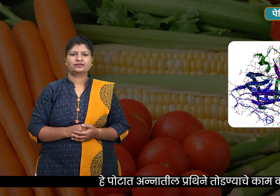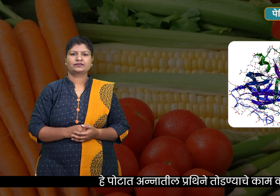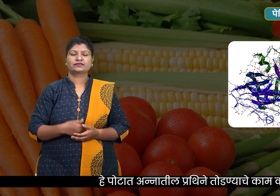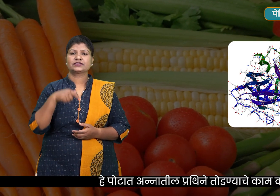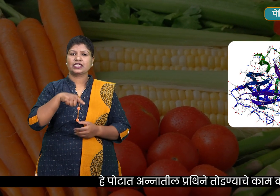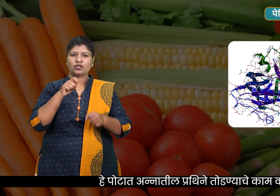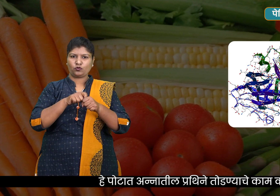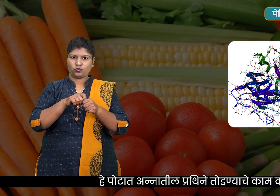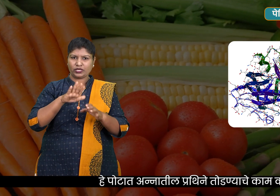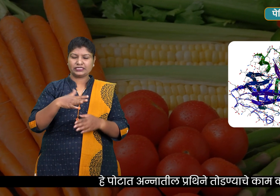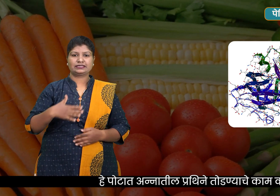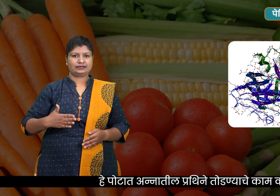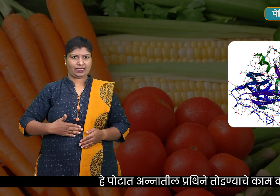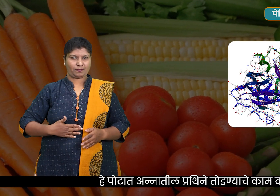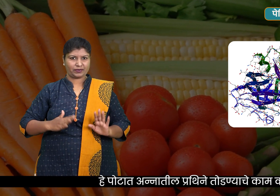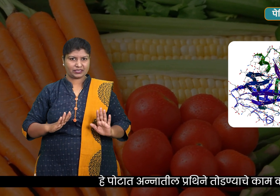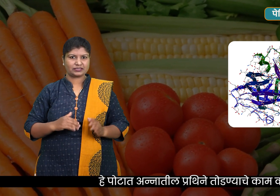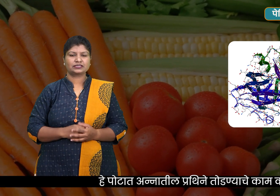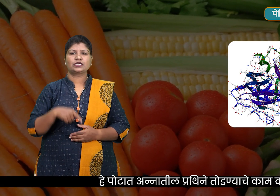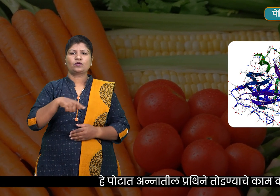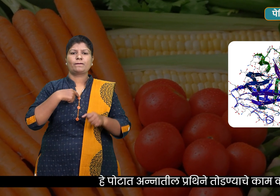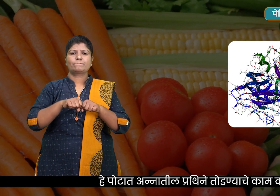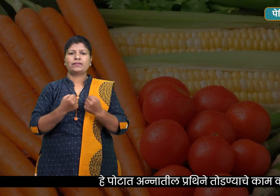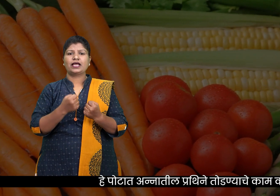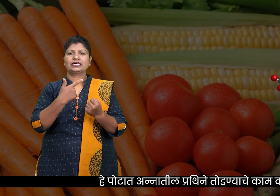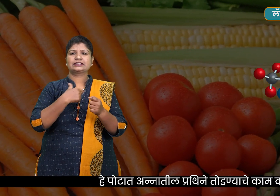हे पोटात अन्नातील प्रथिने तोडण्याचे काम करते.